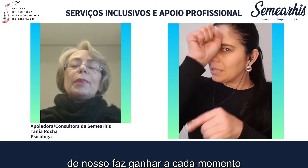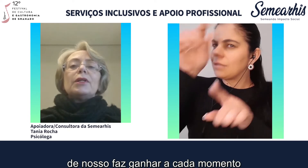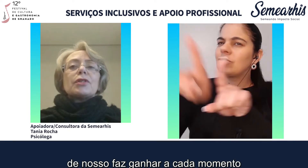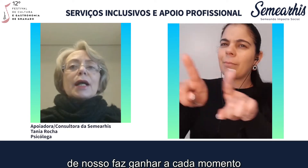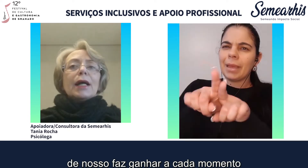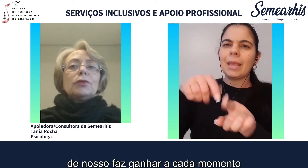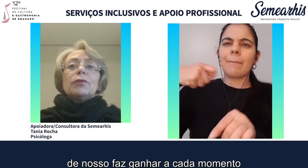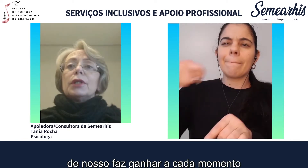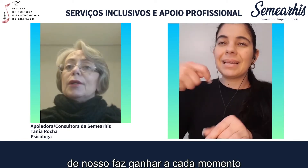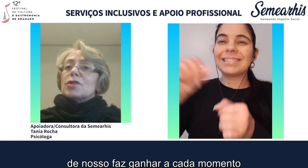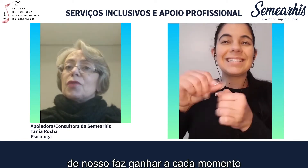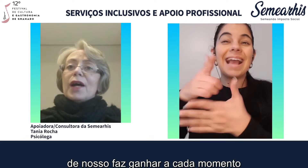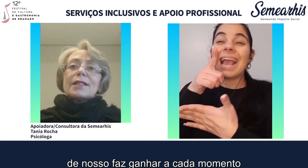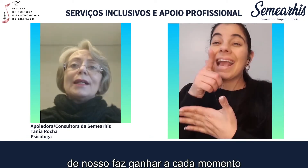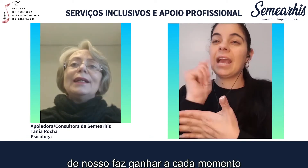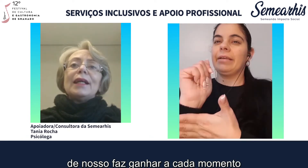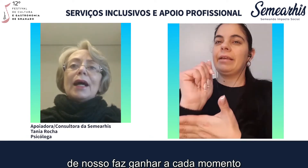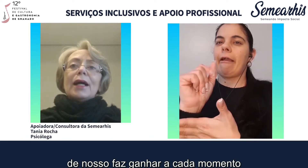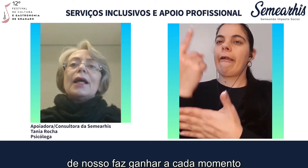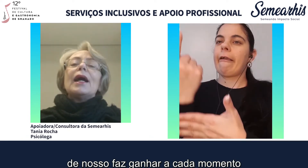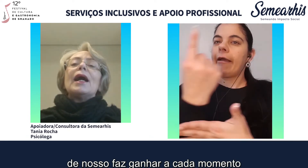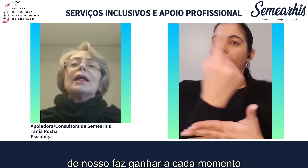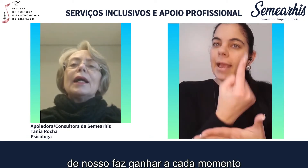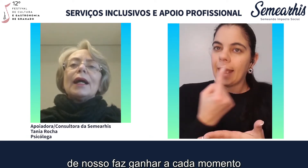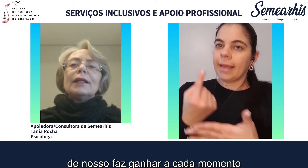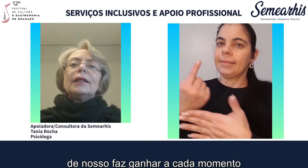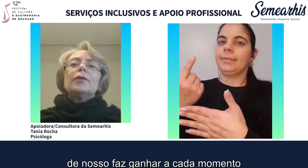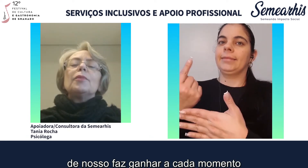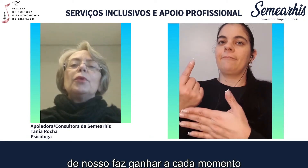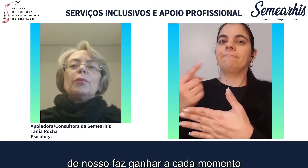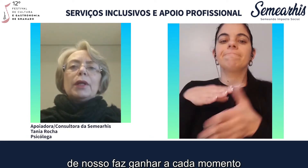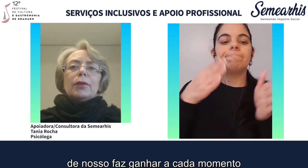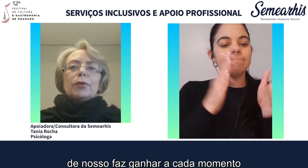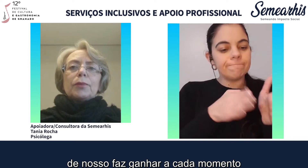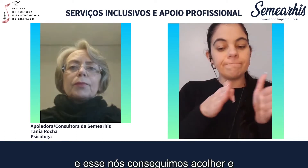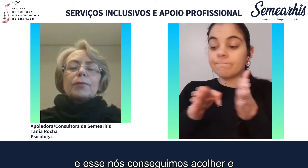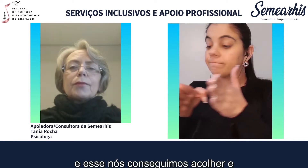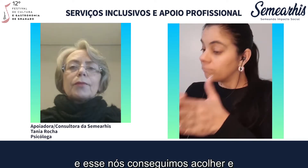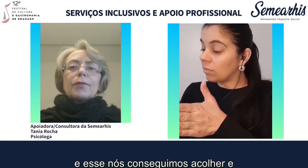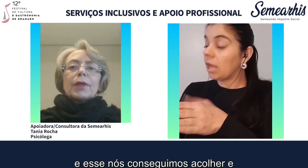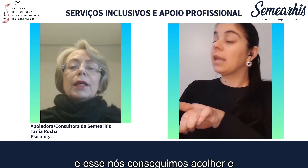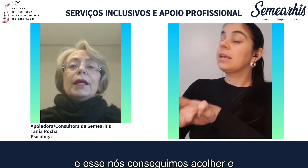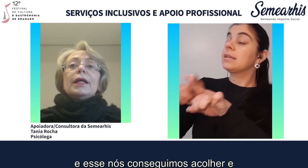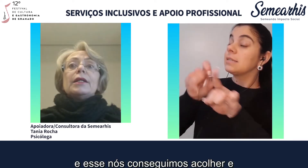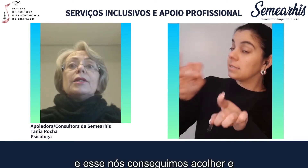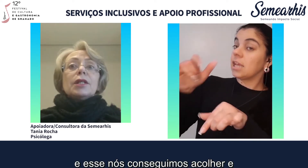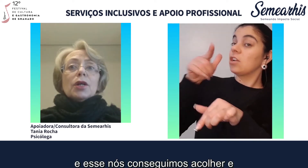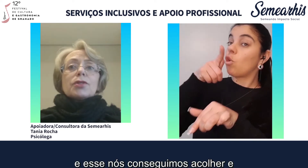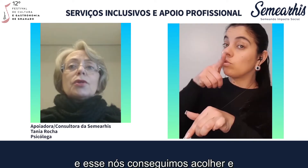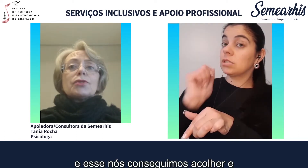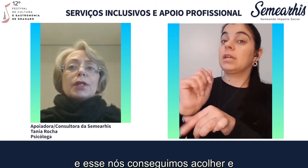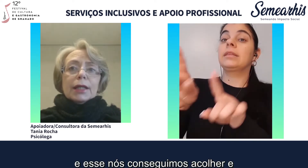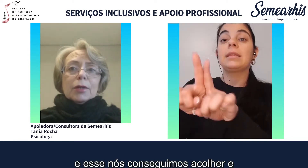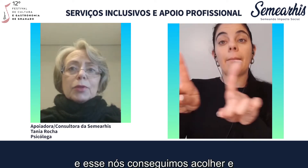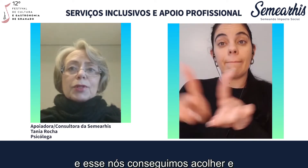um aprendizado que nos faz ganhar a cada momento. E se